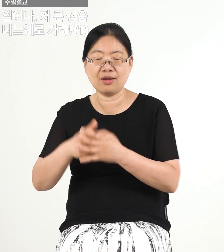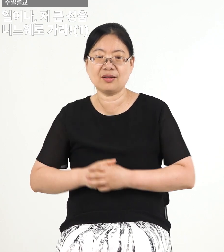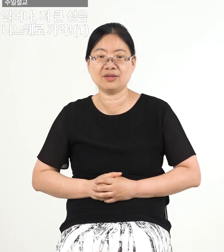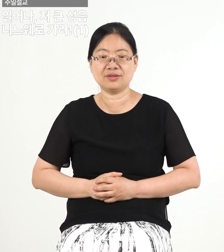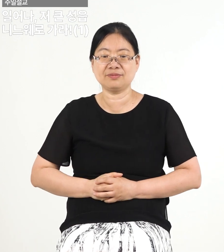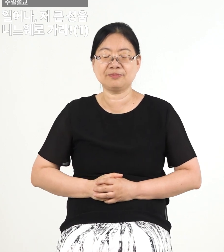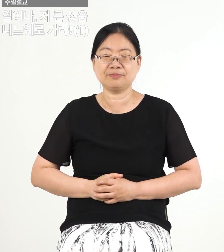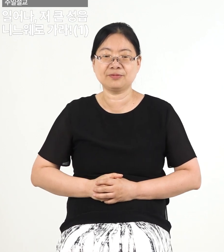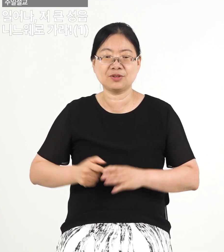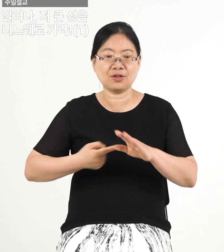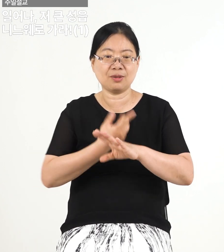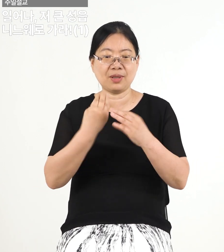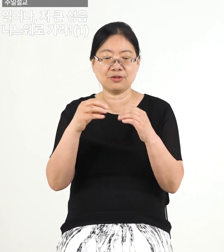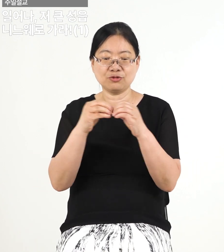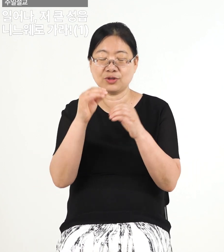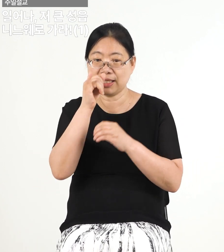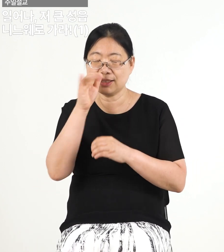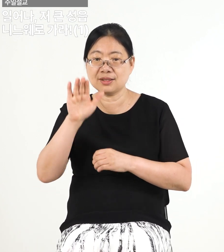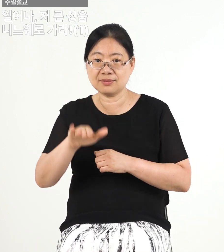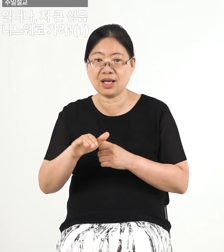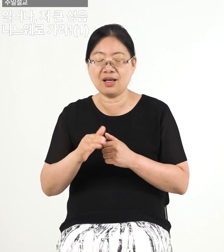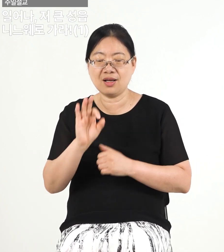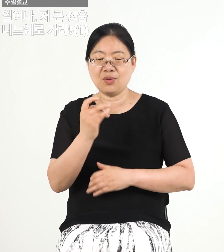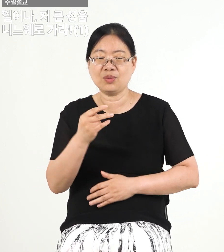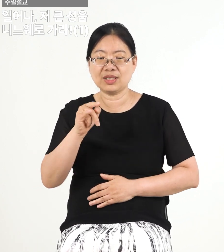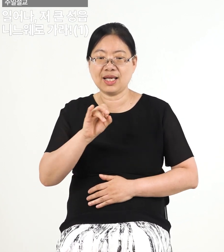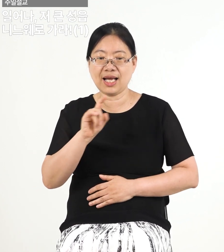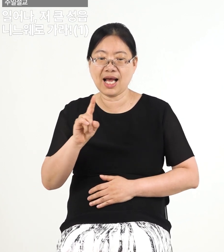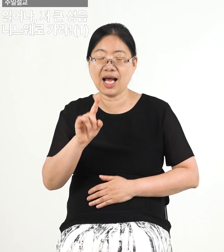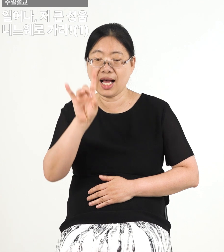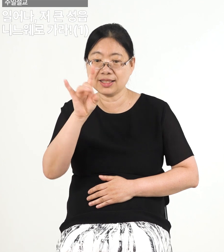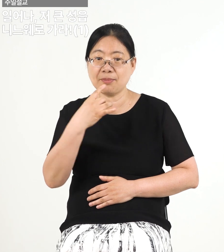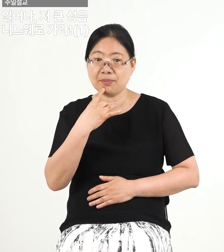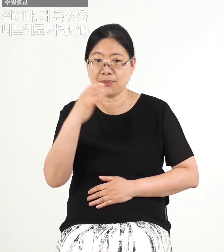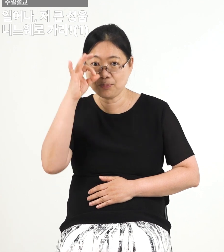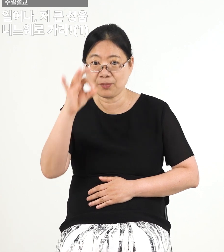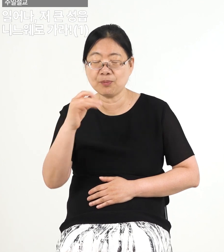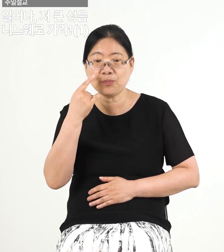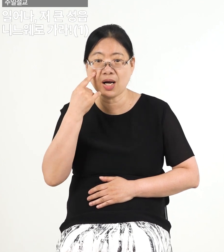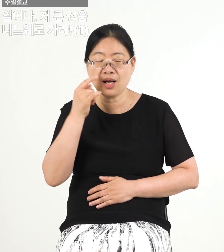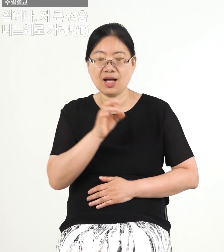뭐 이 외에도 많은 구절이 있지만 일단 호세아서 한 절만 봅니다.